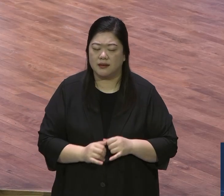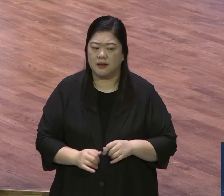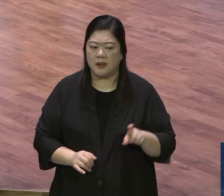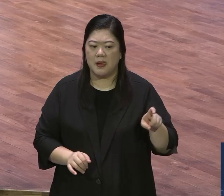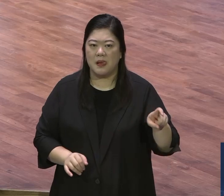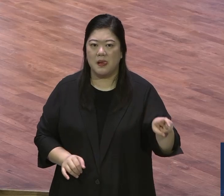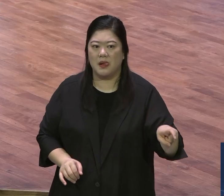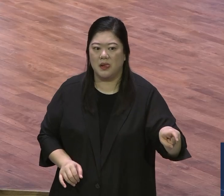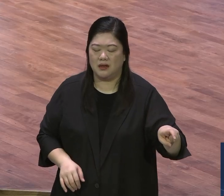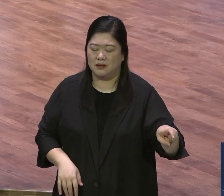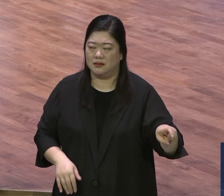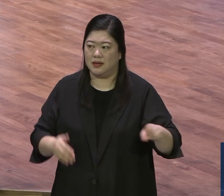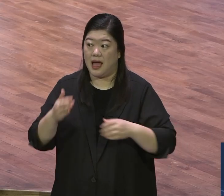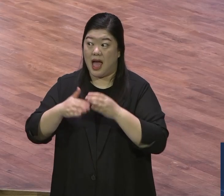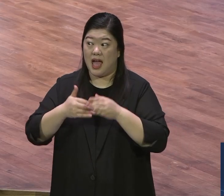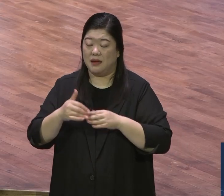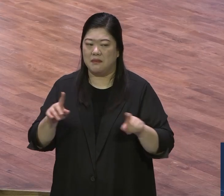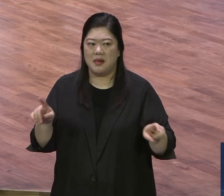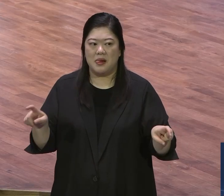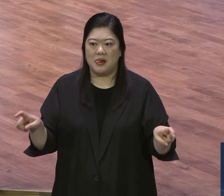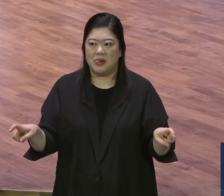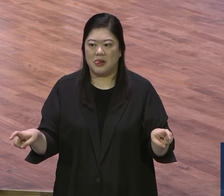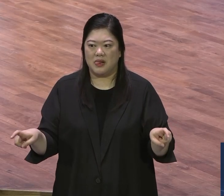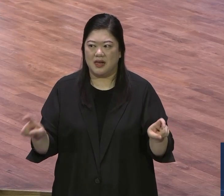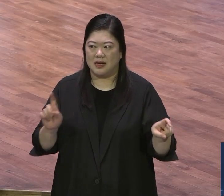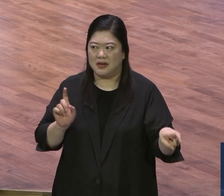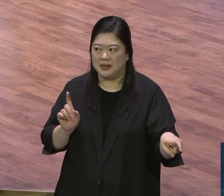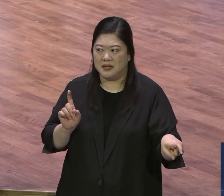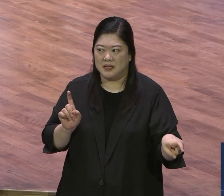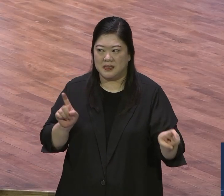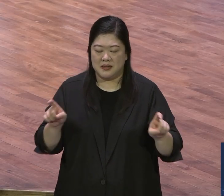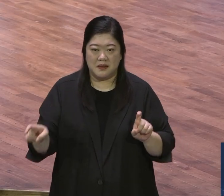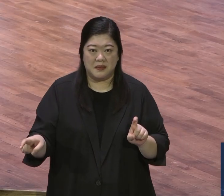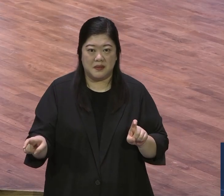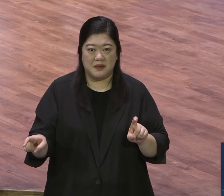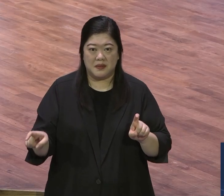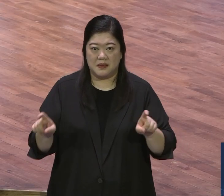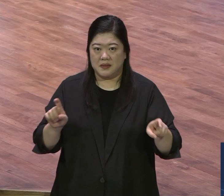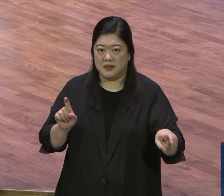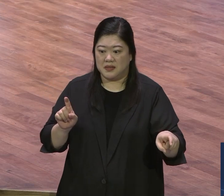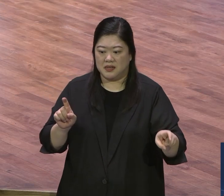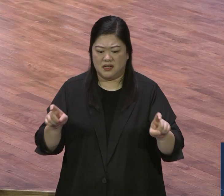갔다가 세상으로 갔다가 교회로 왔다가 양다리 걸치기